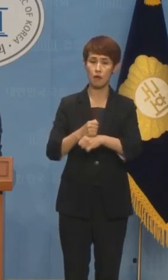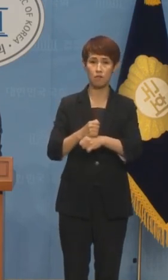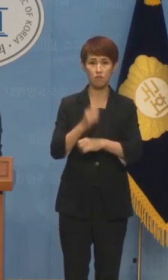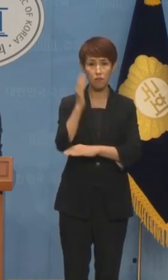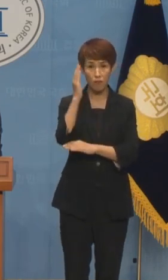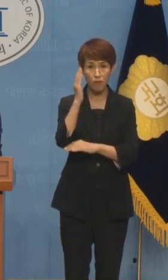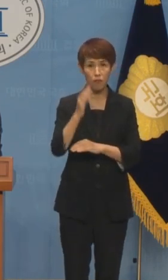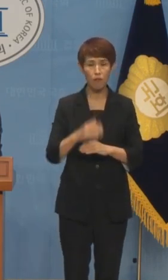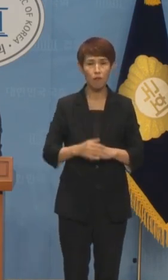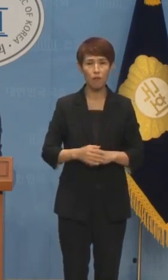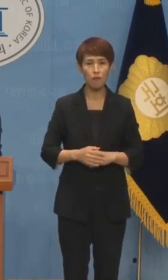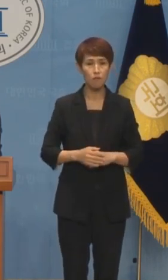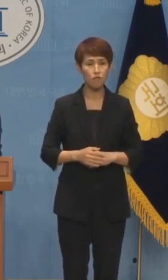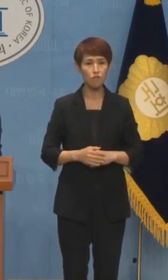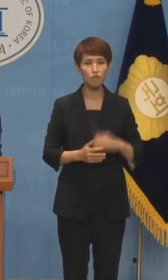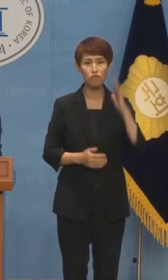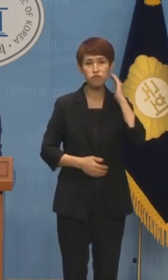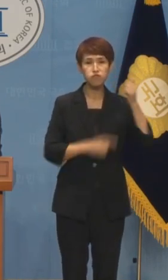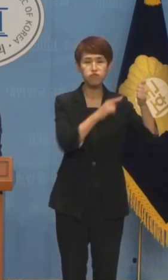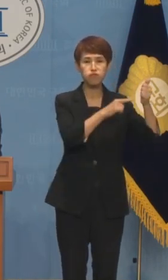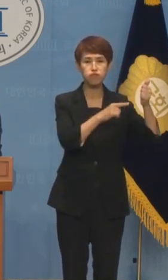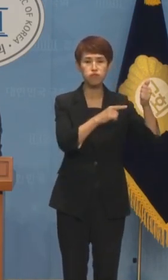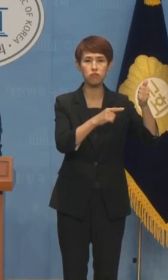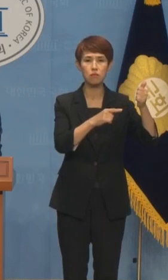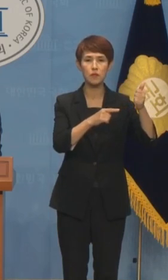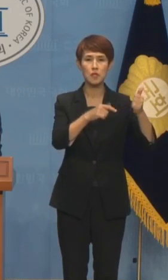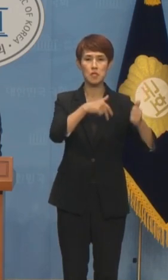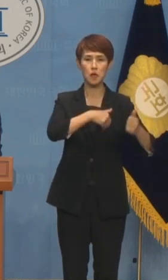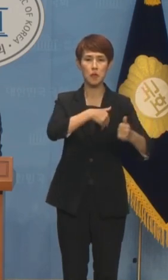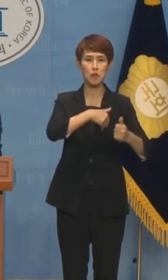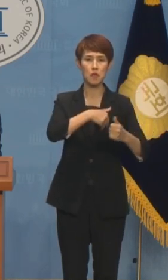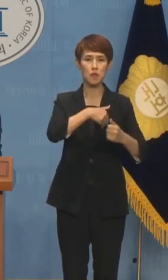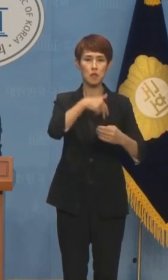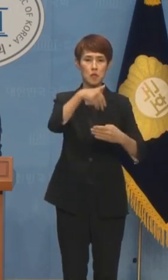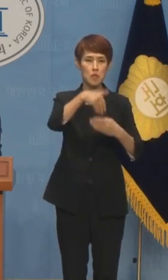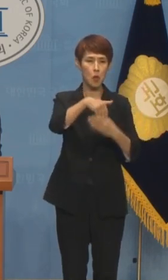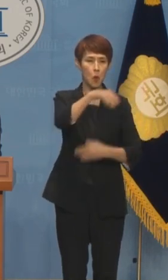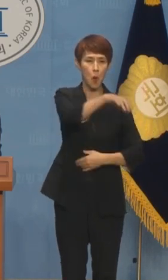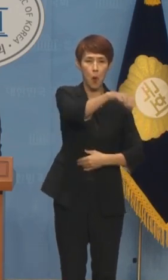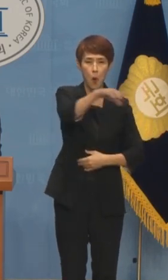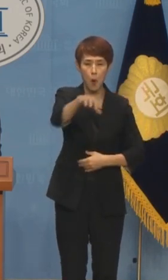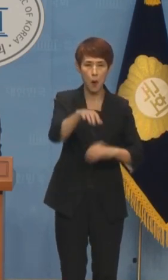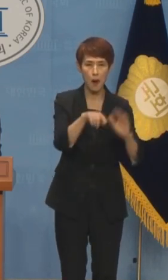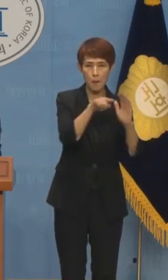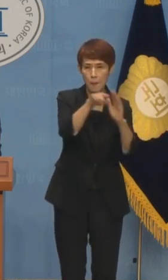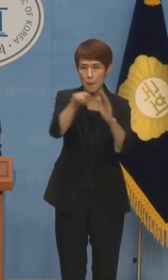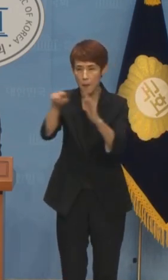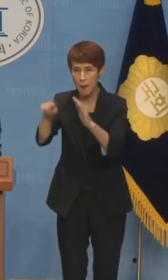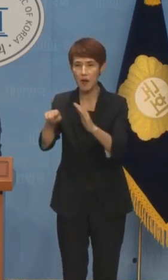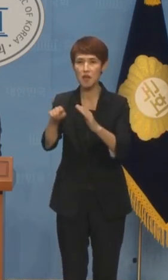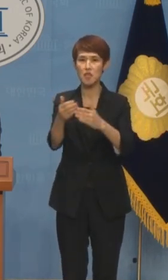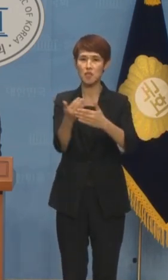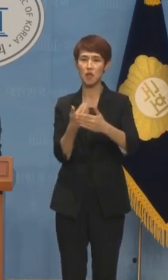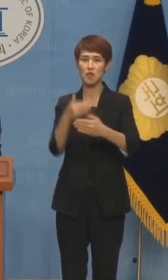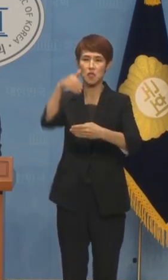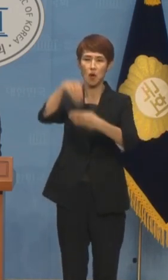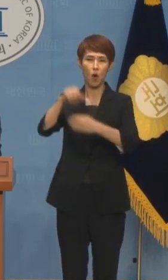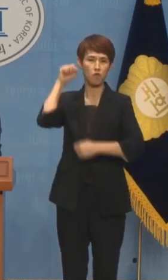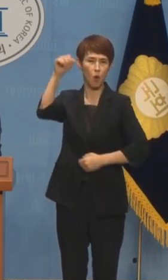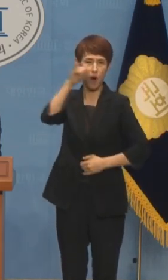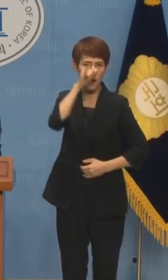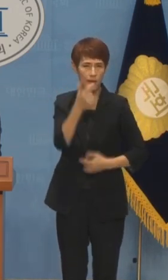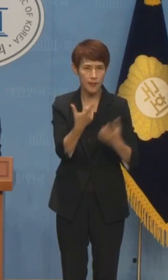강조하더니 정작 자신은 총선 격전지를 돌며 혈세로 사전 선거운동을 하고 다닌 것